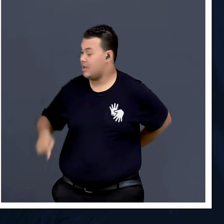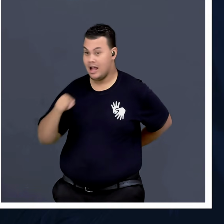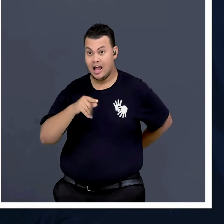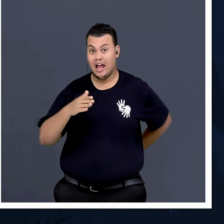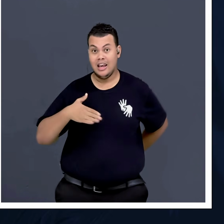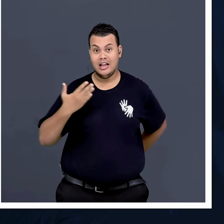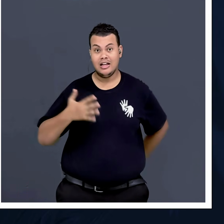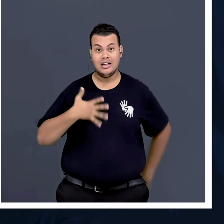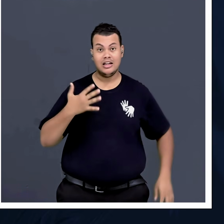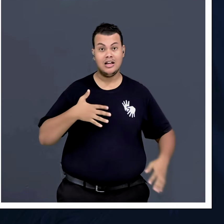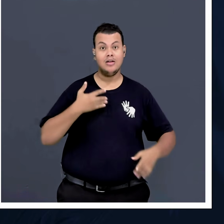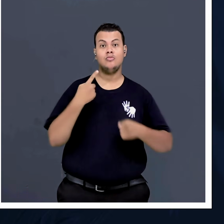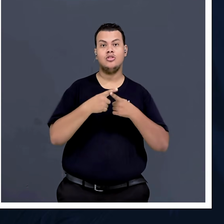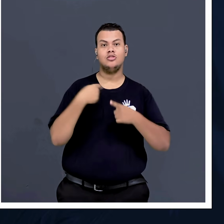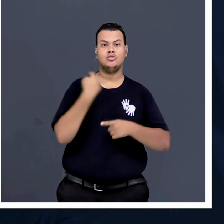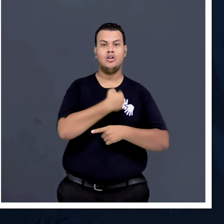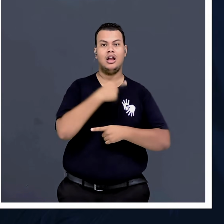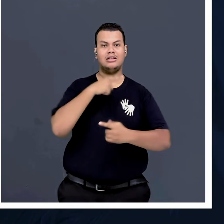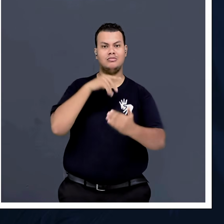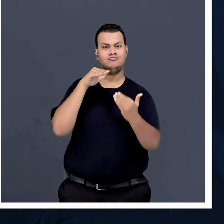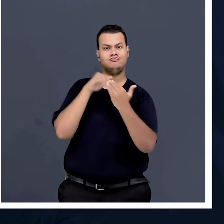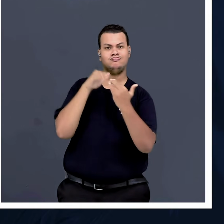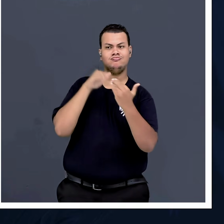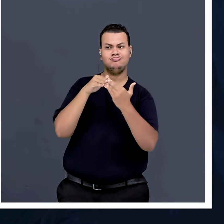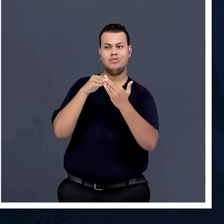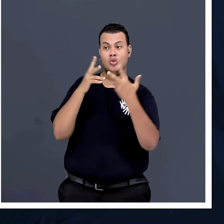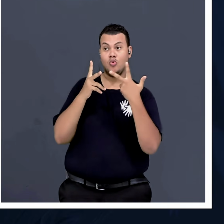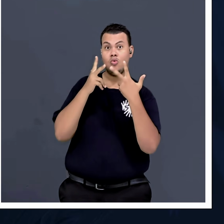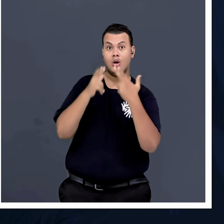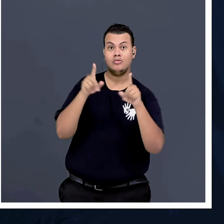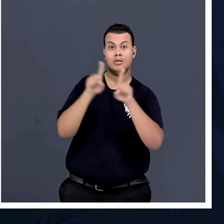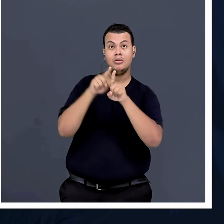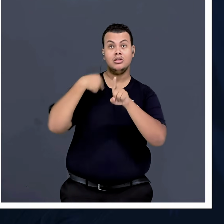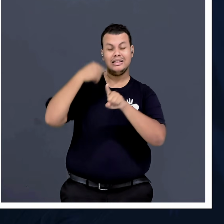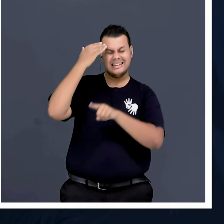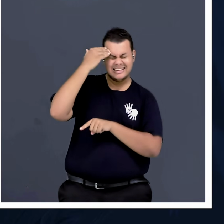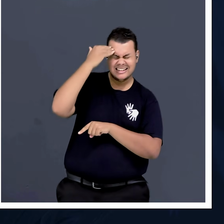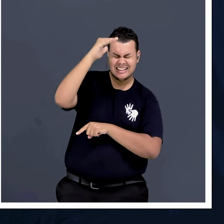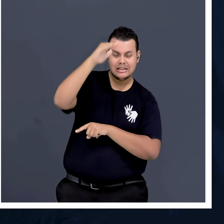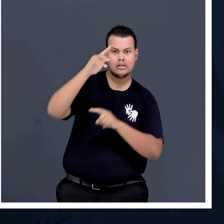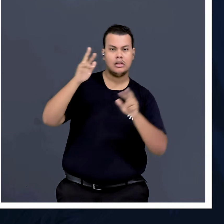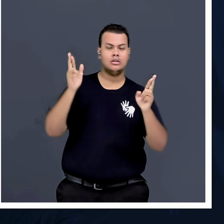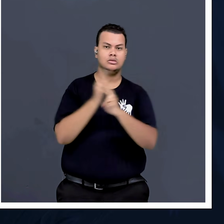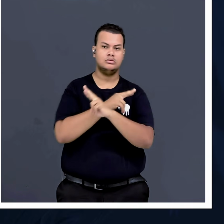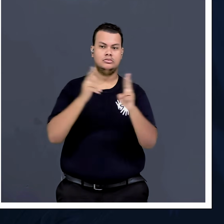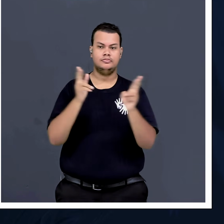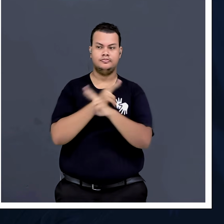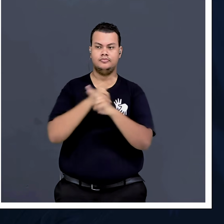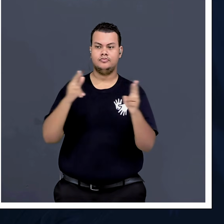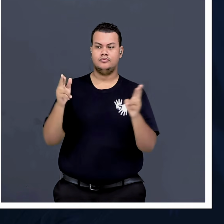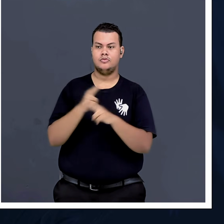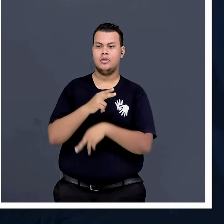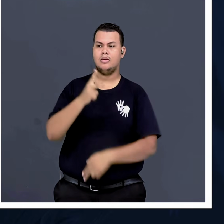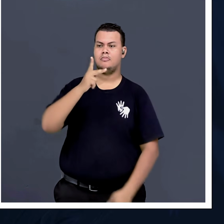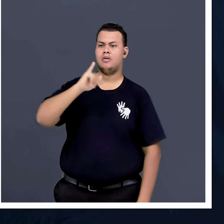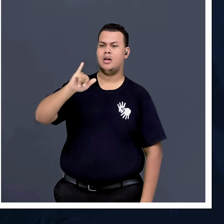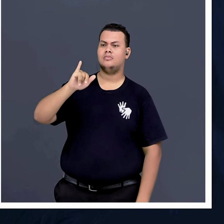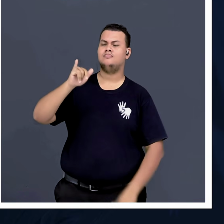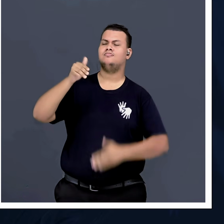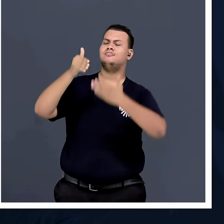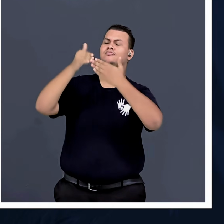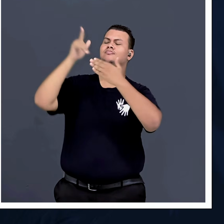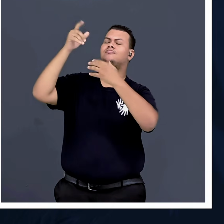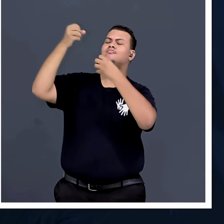sustentada quando nós alinhamos e temos os discernimentos dos nossos relacionamentos. Pai, nos